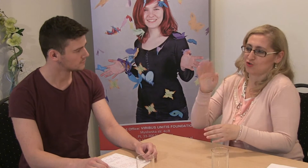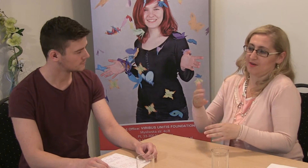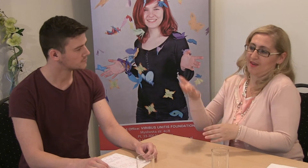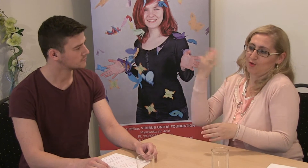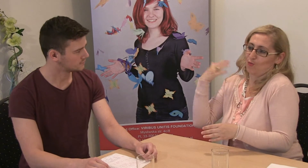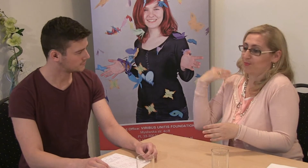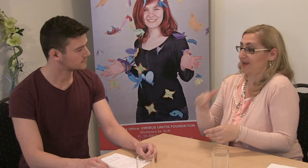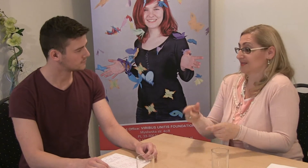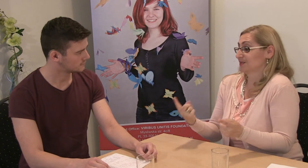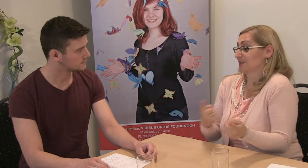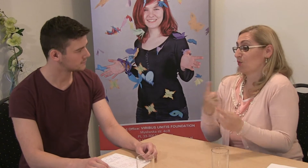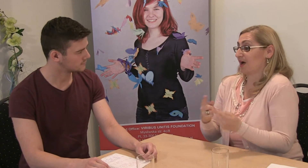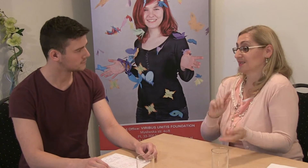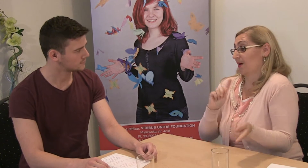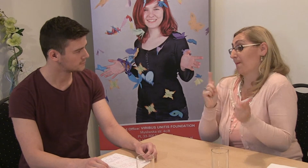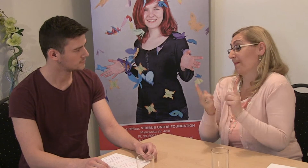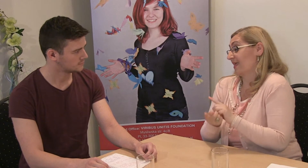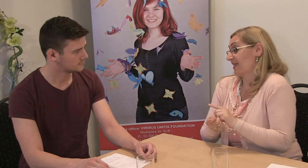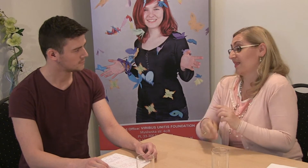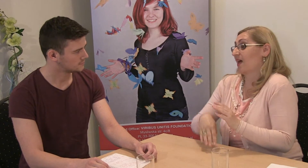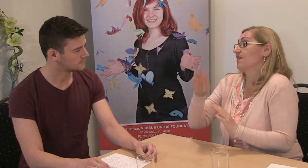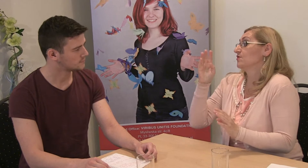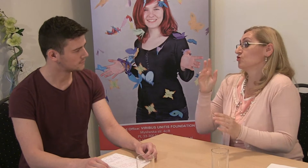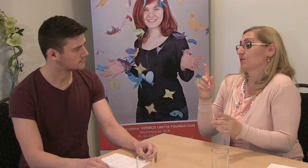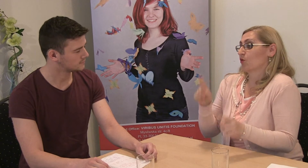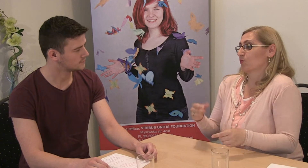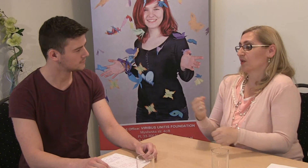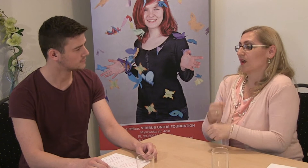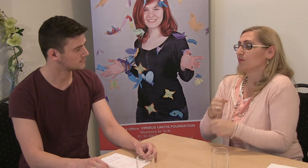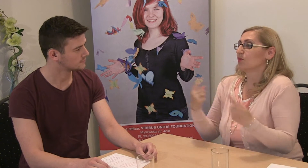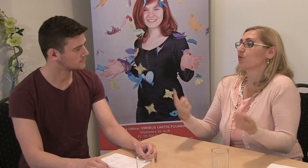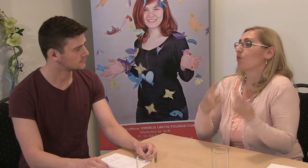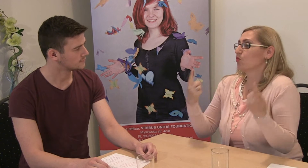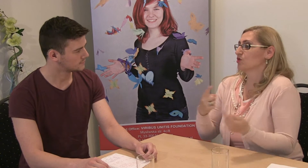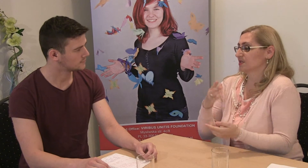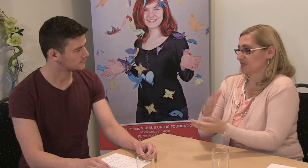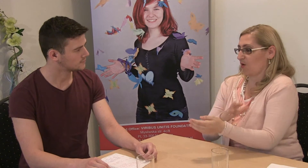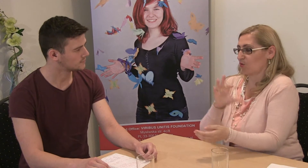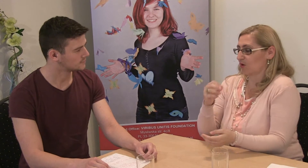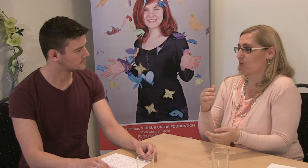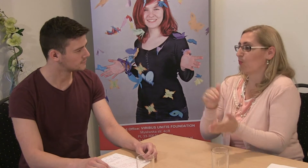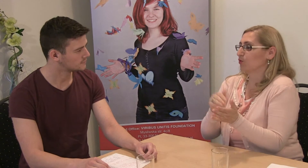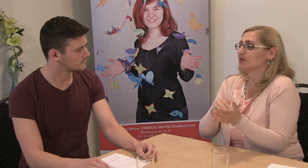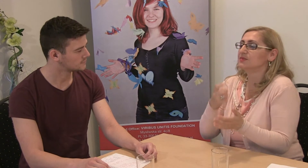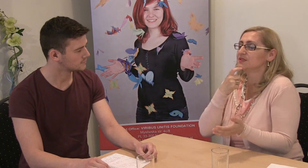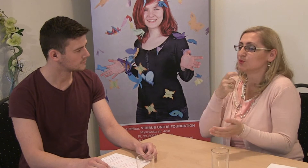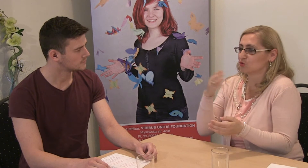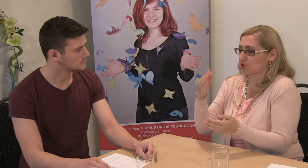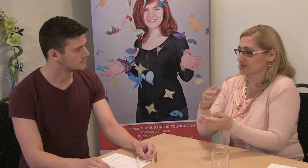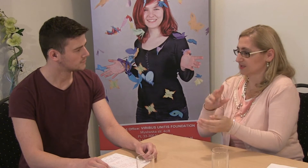mnogo više nego pre. Situacija mora da se menja na bolje. Moramo da promovišemo